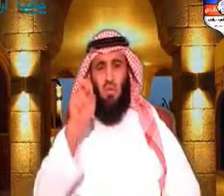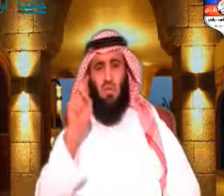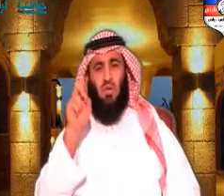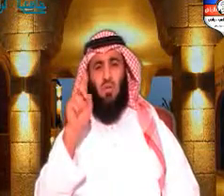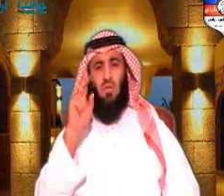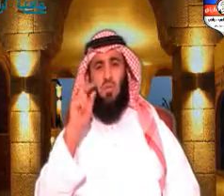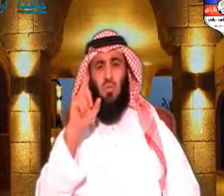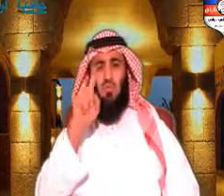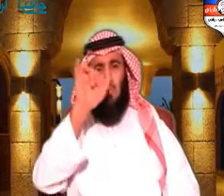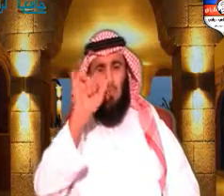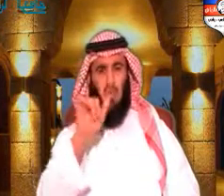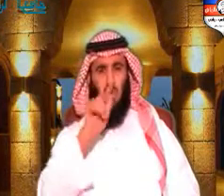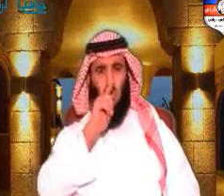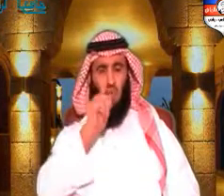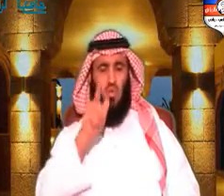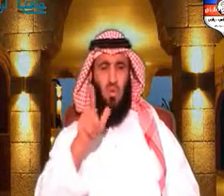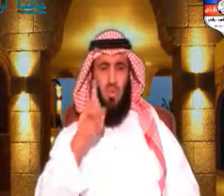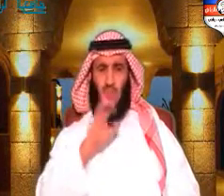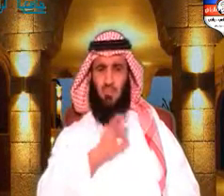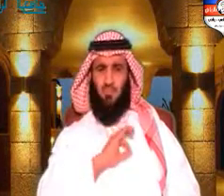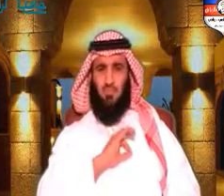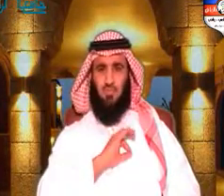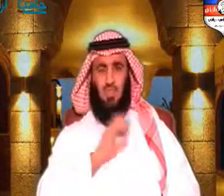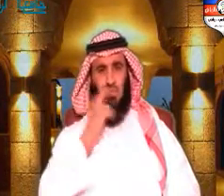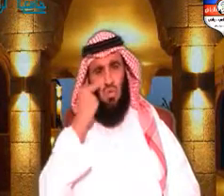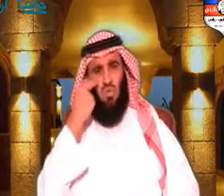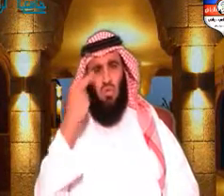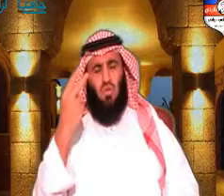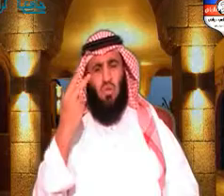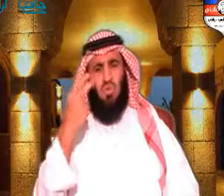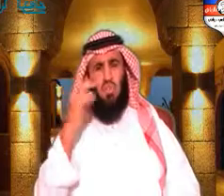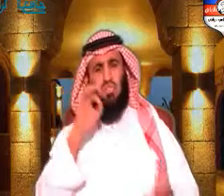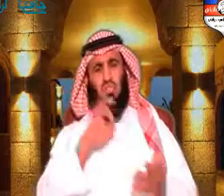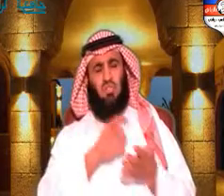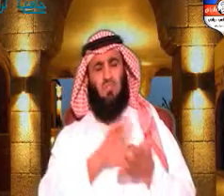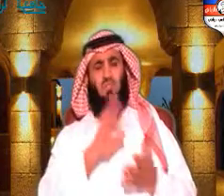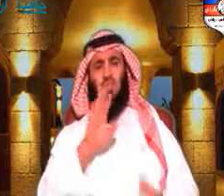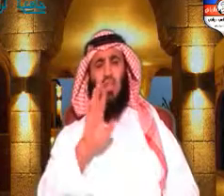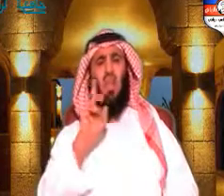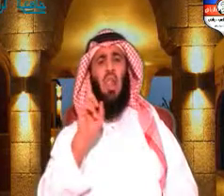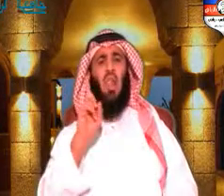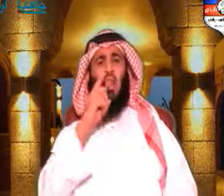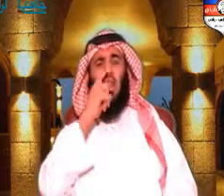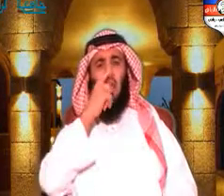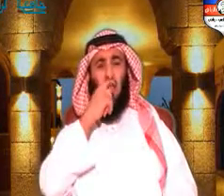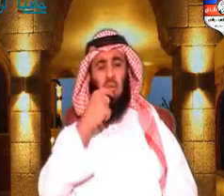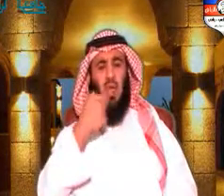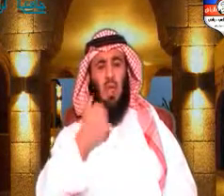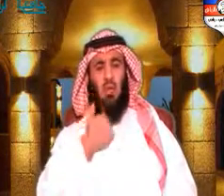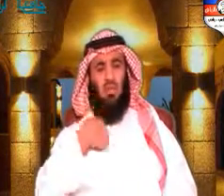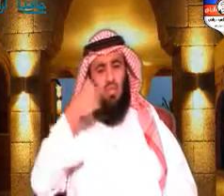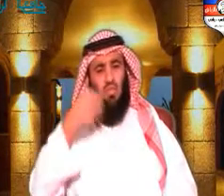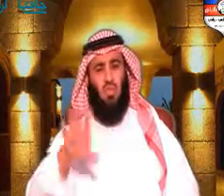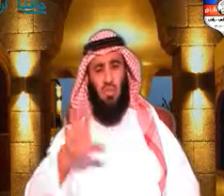كلام الحكمة ما رأيت قط سرفا إلا ومعه حق مضيع. فعلى